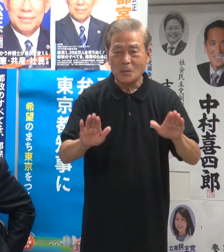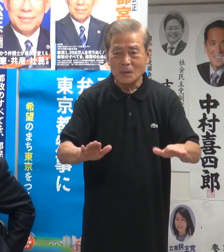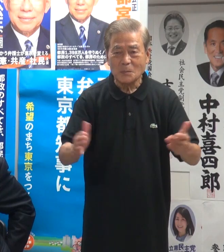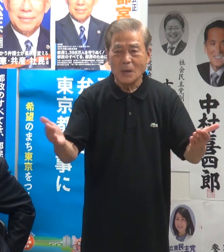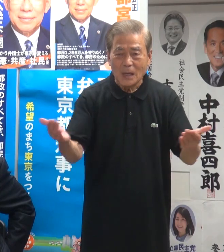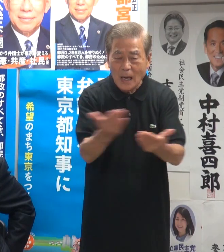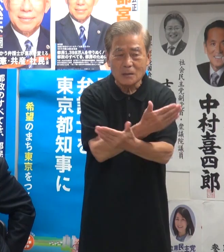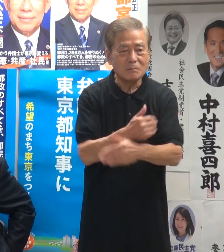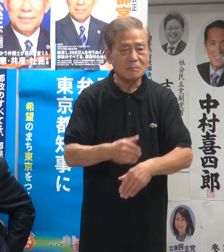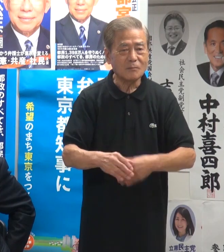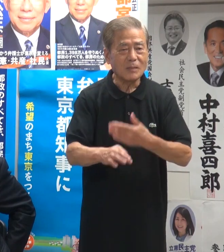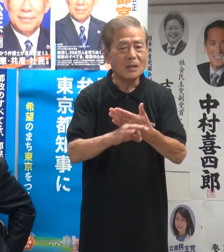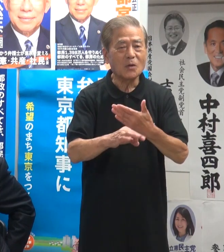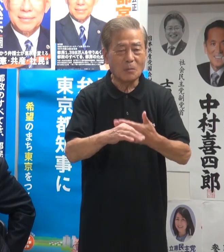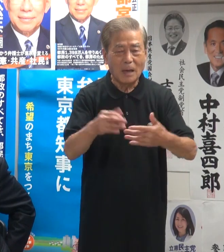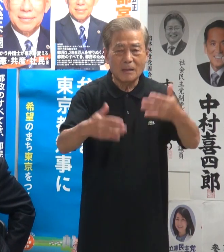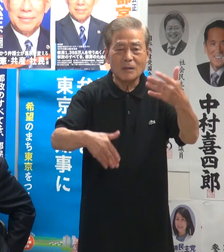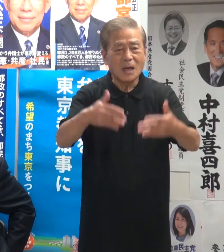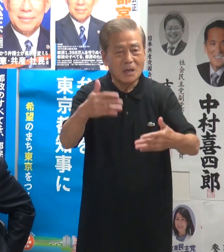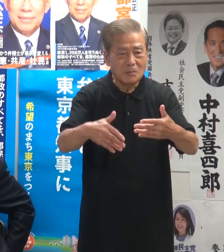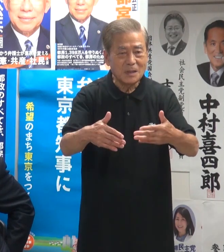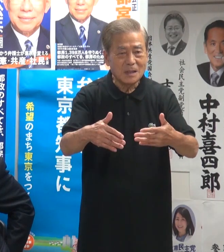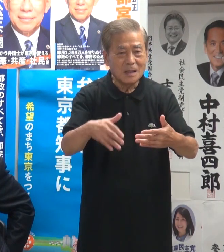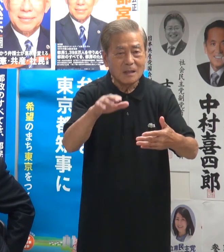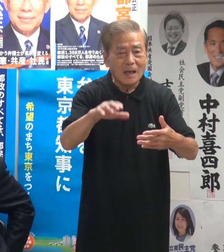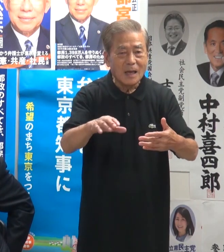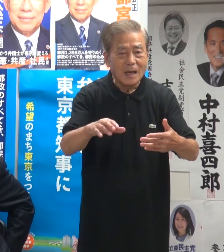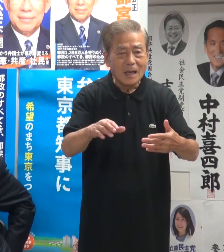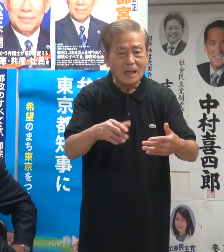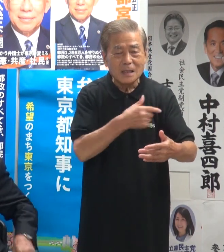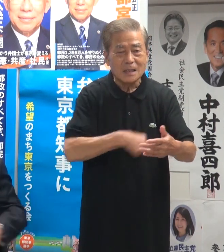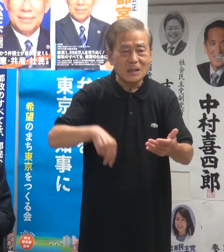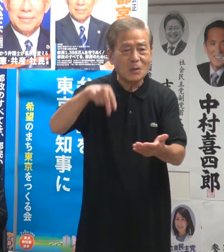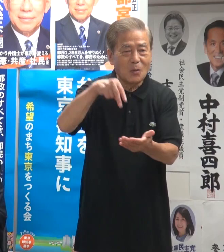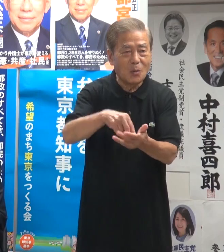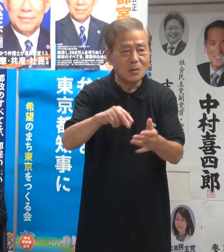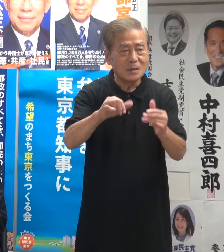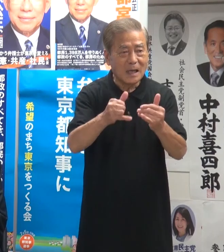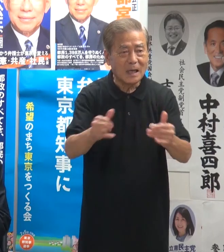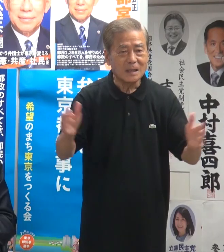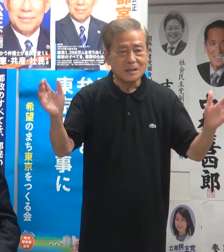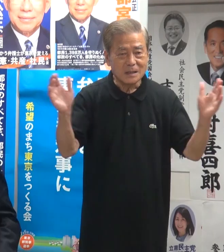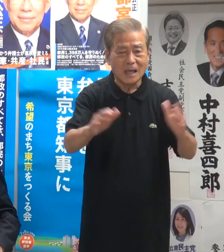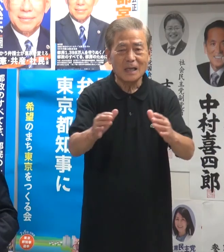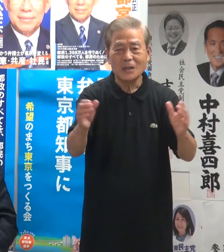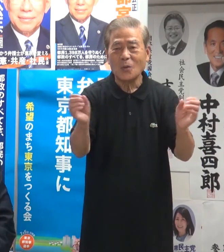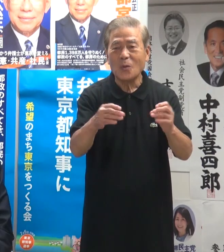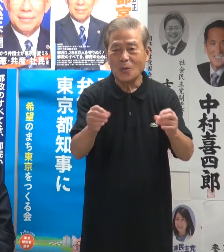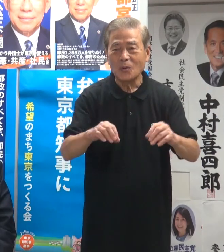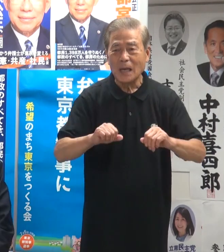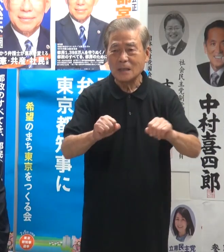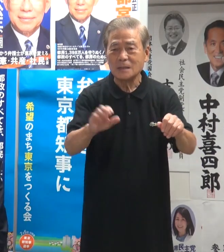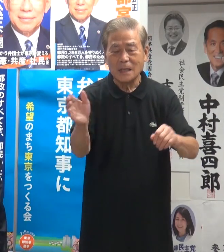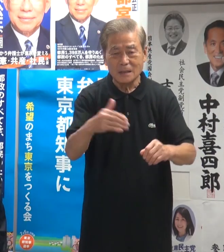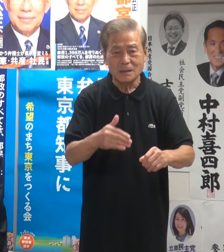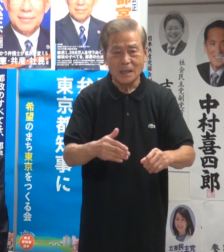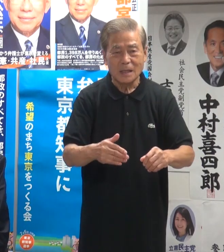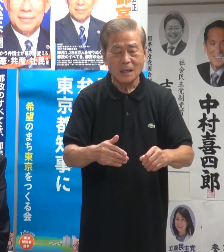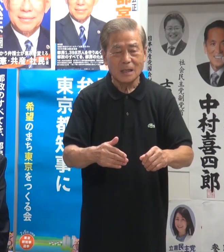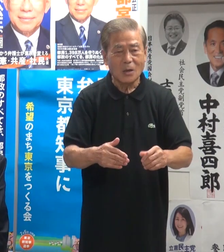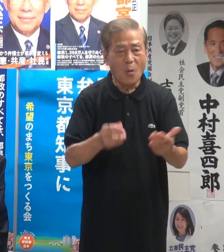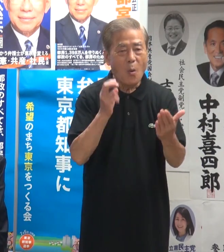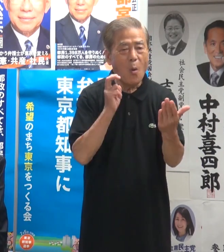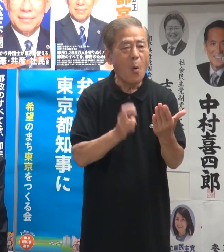テレビ討論をやるかどうかっていう自主的な判断で任されてるわけですよね。だからそうじゃなくて必ず義務化してです